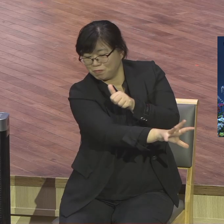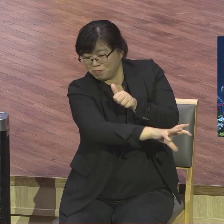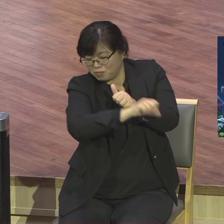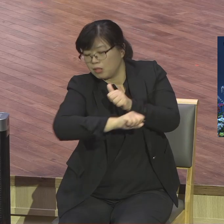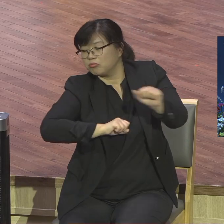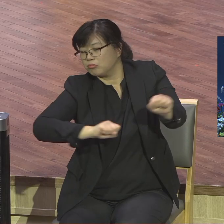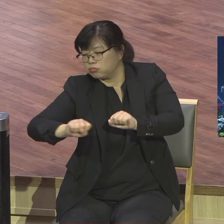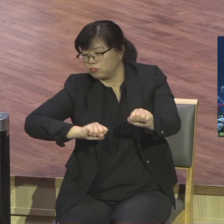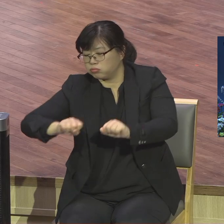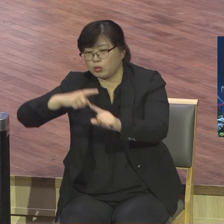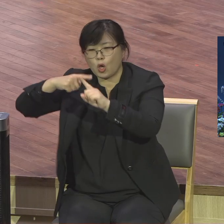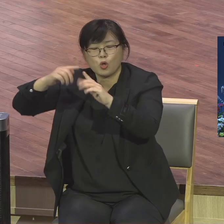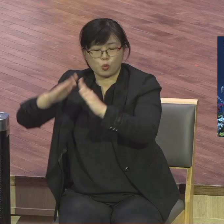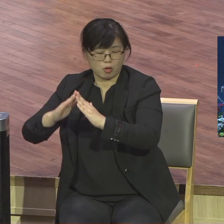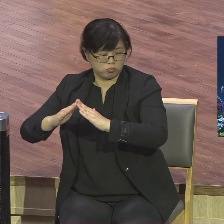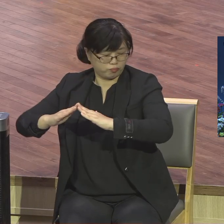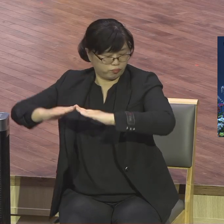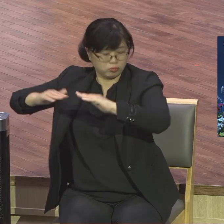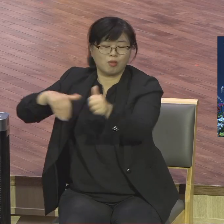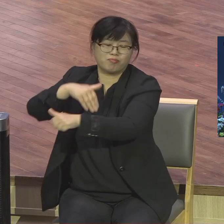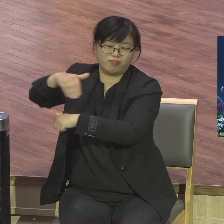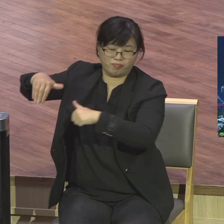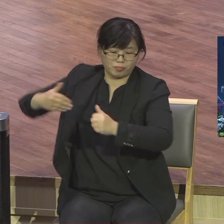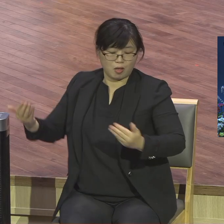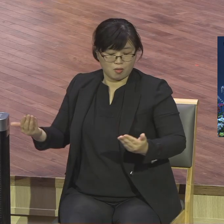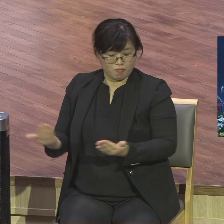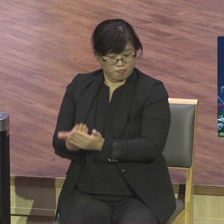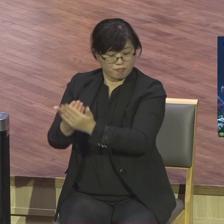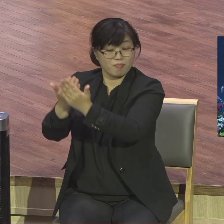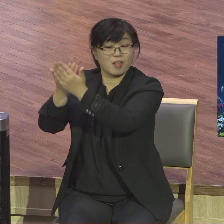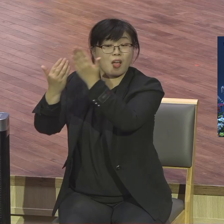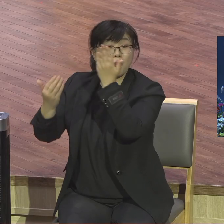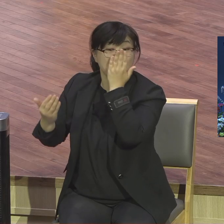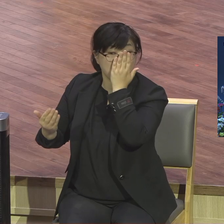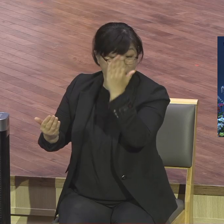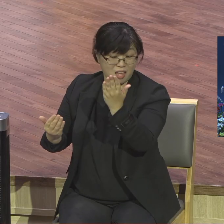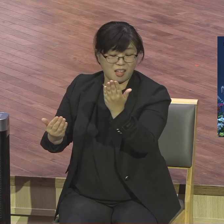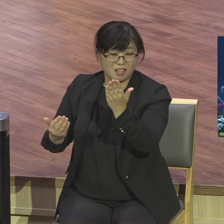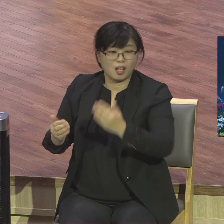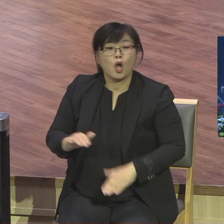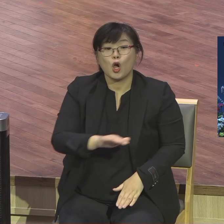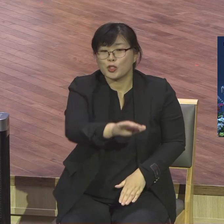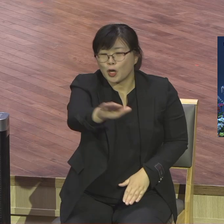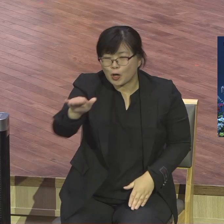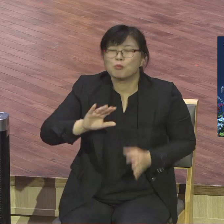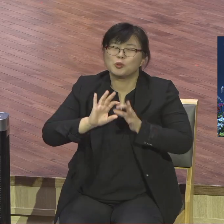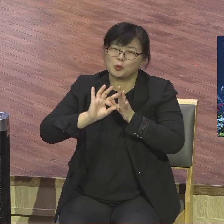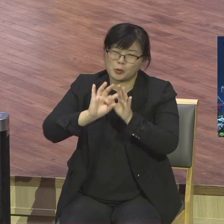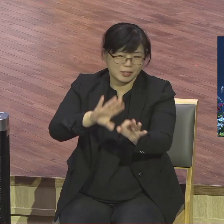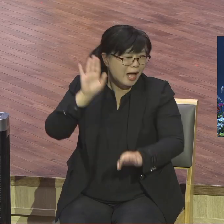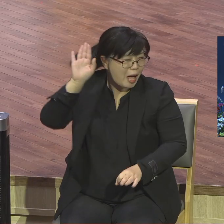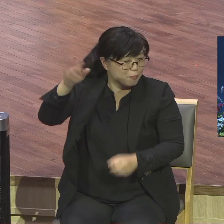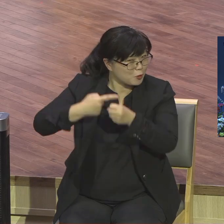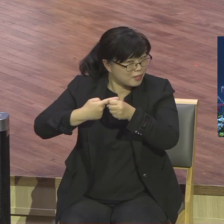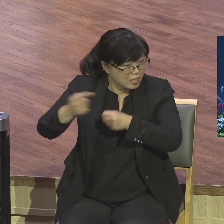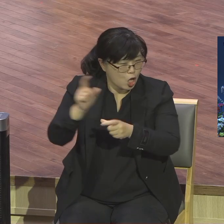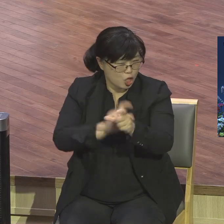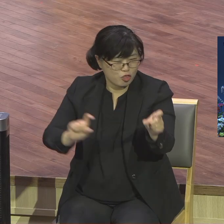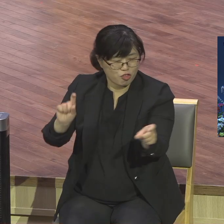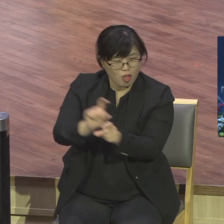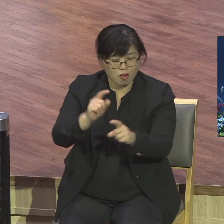합니다 이제 하나님께서 내년에는 더 큰 역사가 날 줄 믿습니다 그래서 절대 제자들이 나서